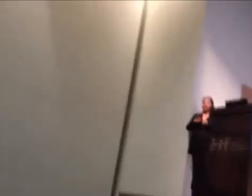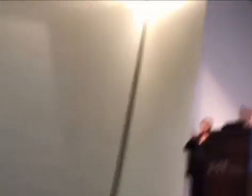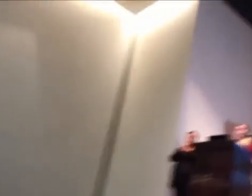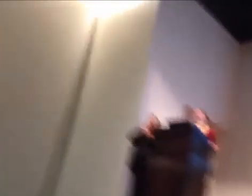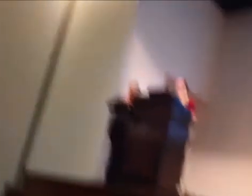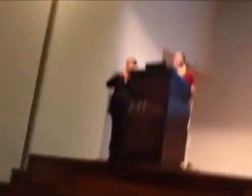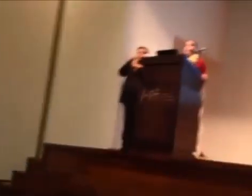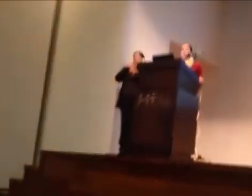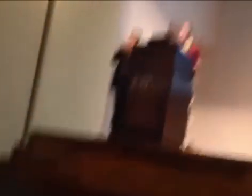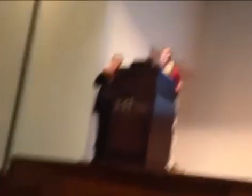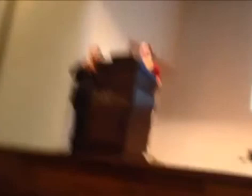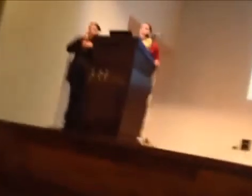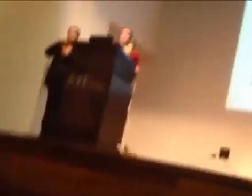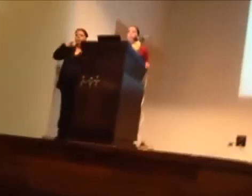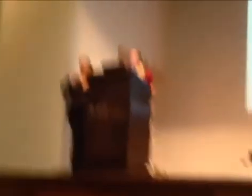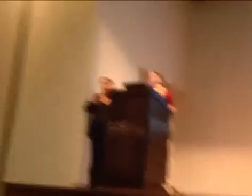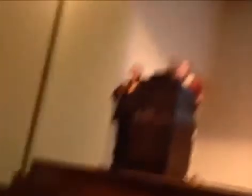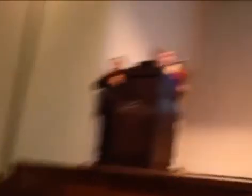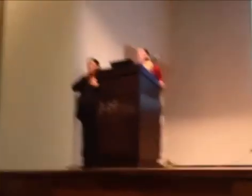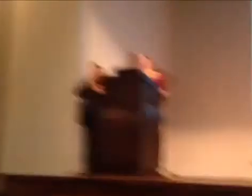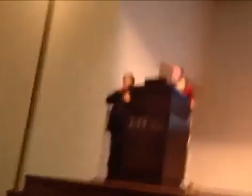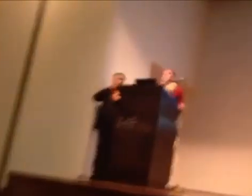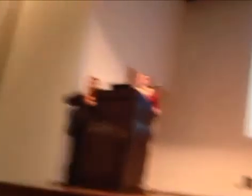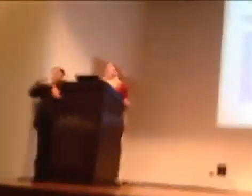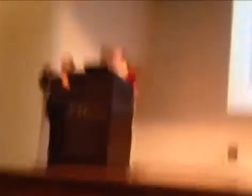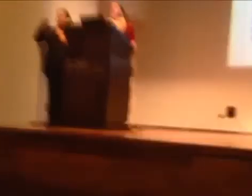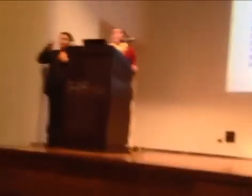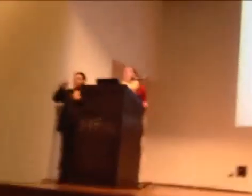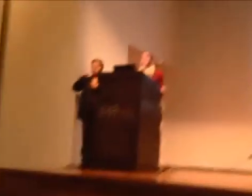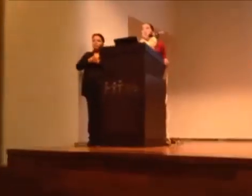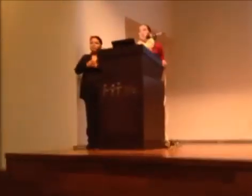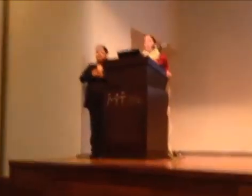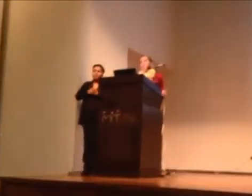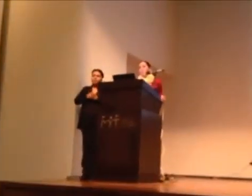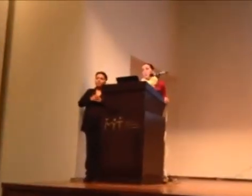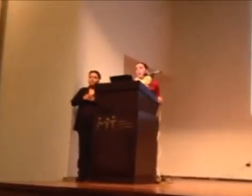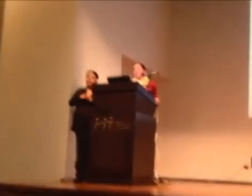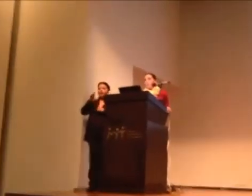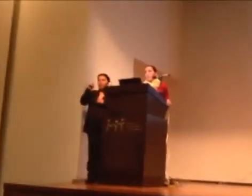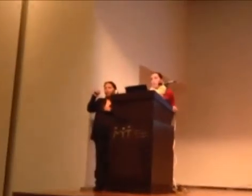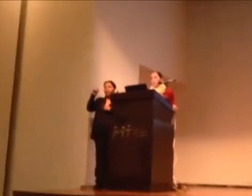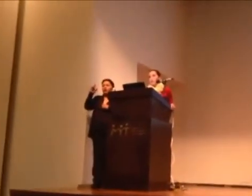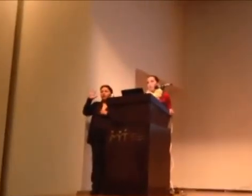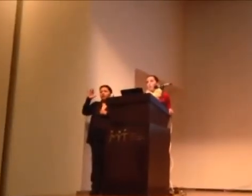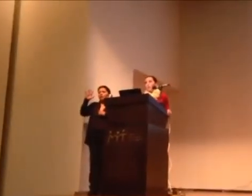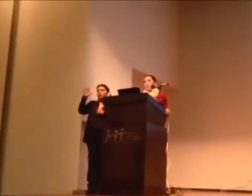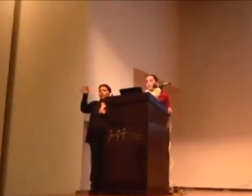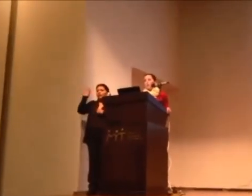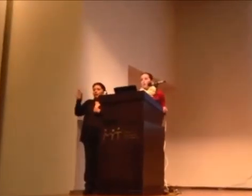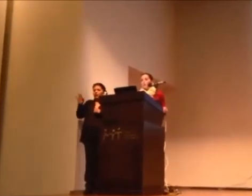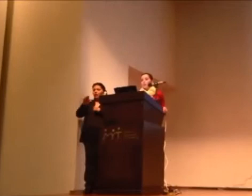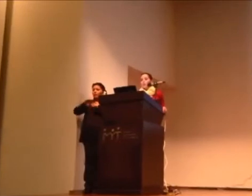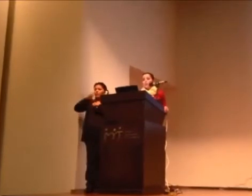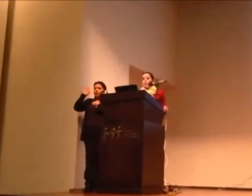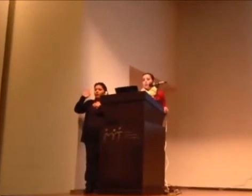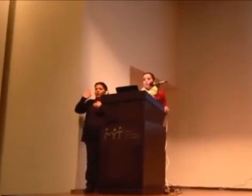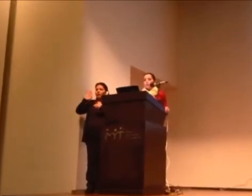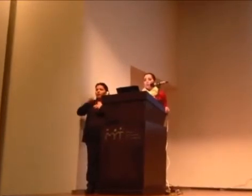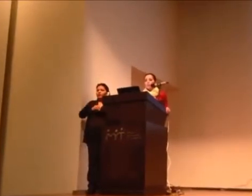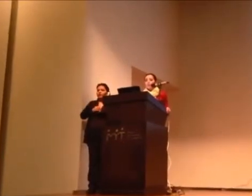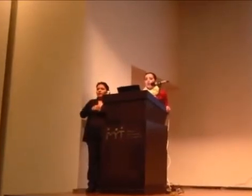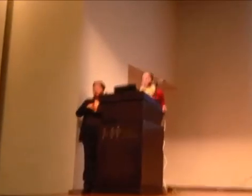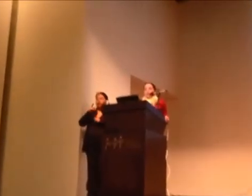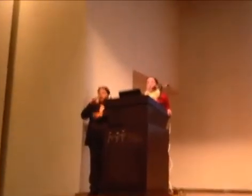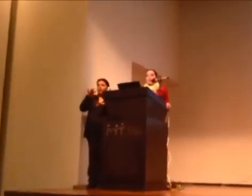en pacientes o todo adultos, que puede presentar del 20 al 50% más cuando hay un trastorno de déficit de